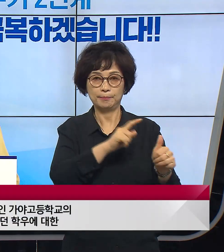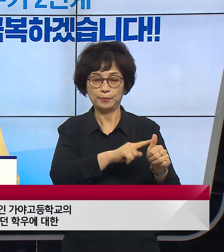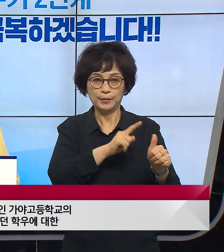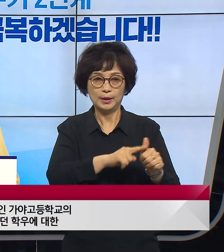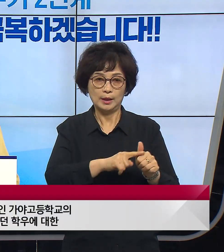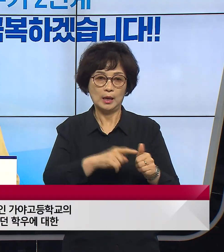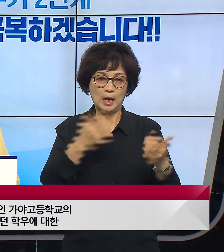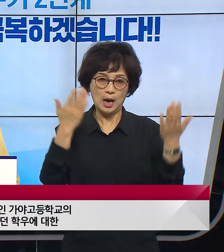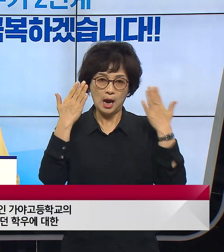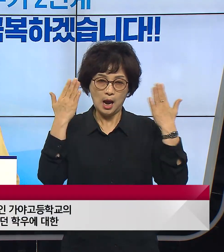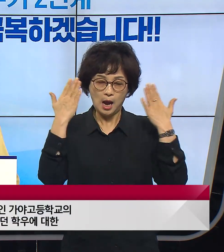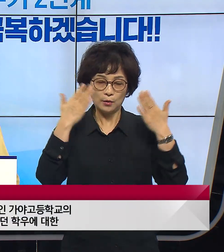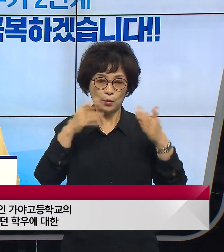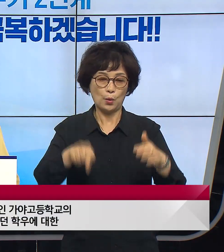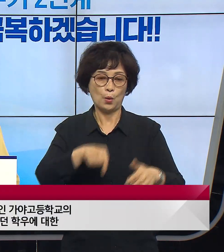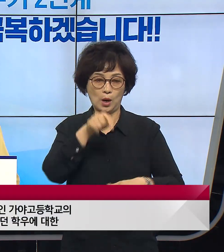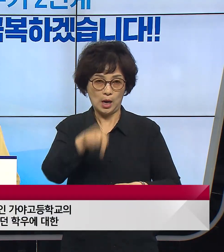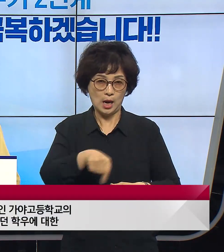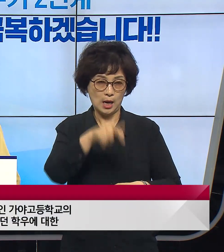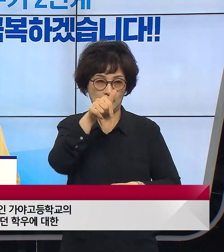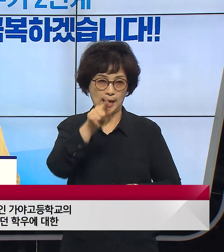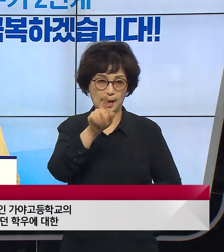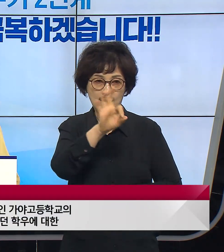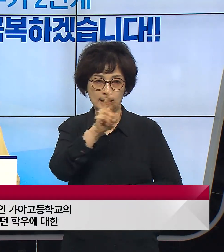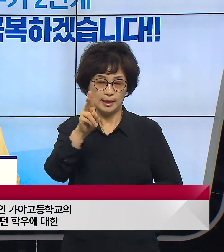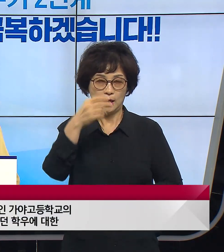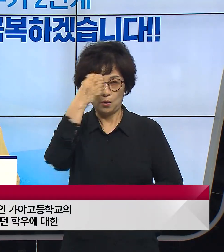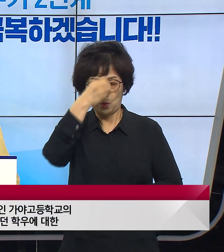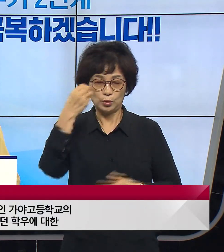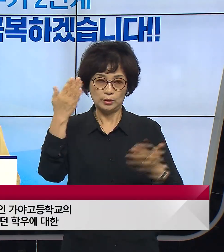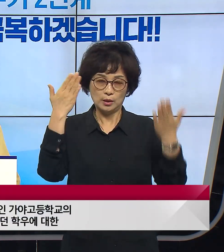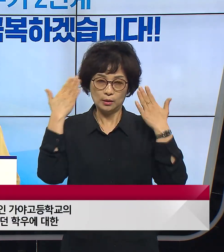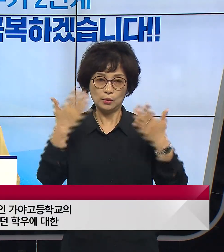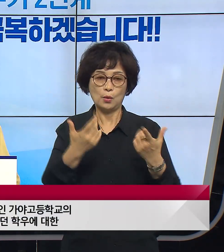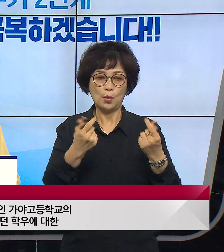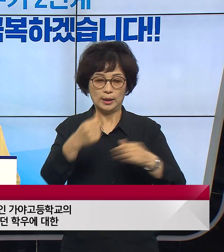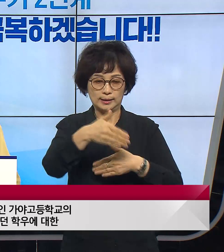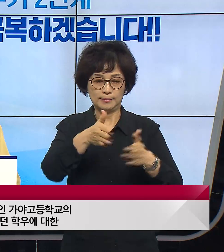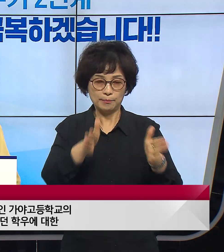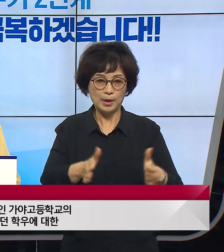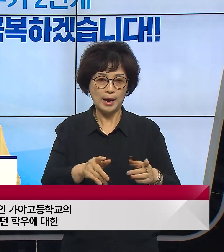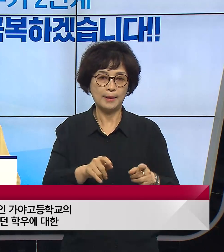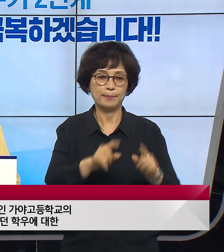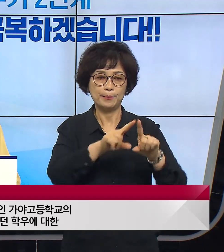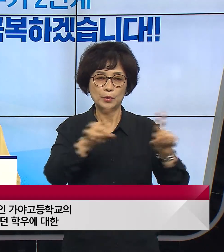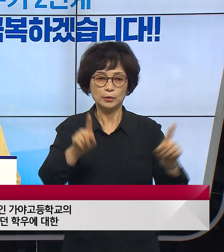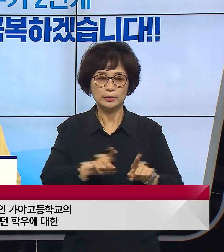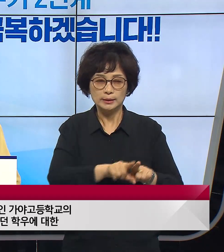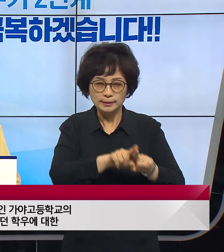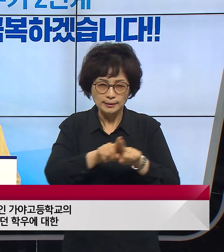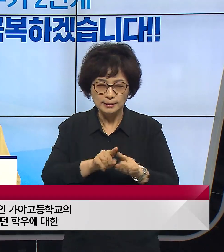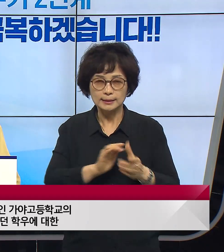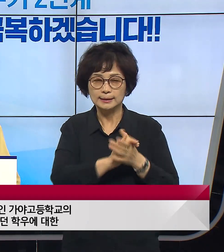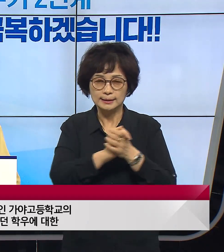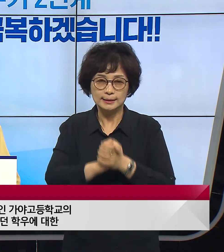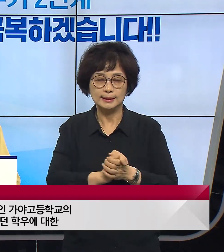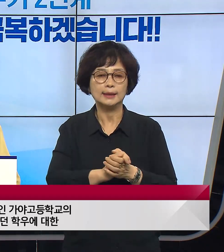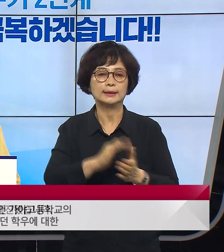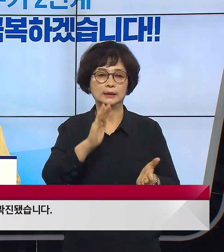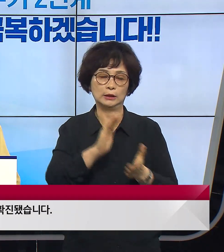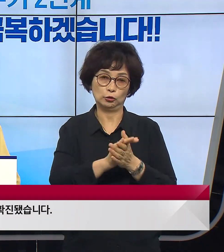재학 중인 가야 고등학교의 같은 학급과 평소 절친으로 지냈던 학우에